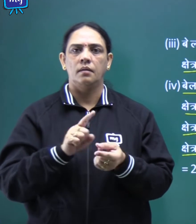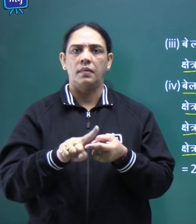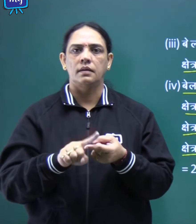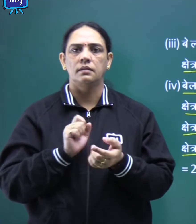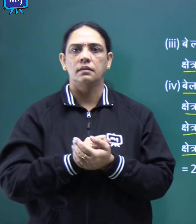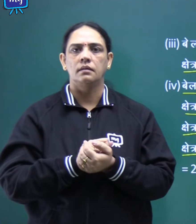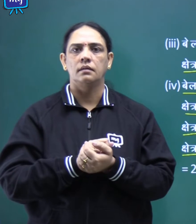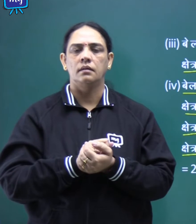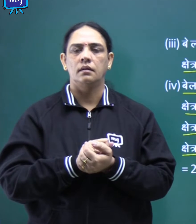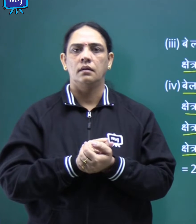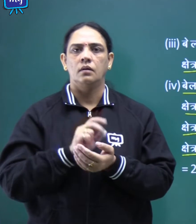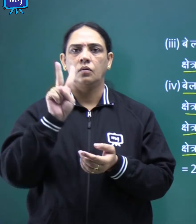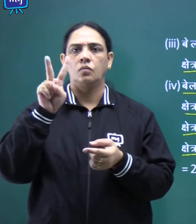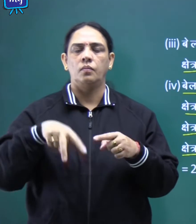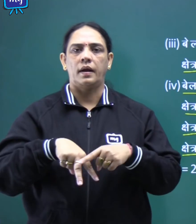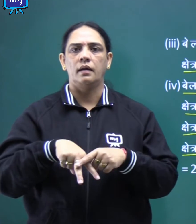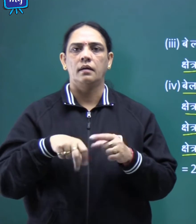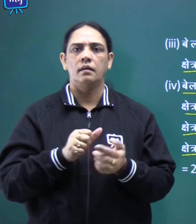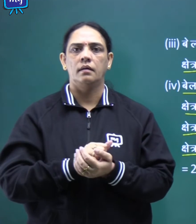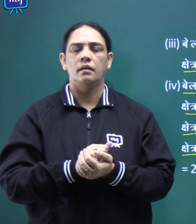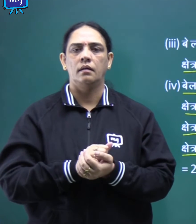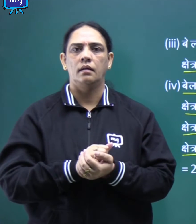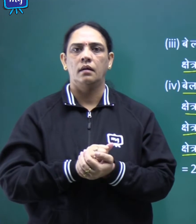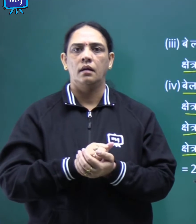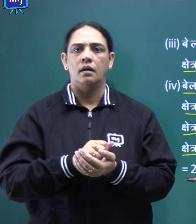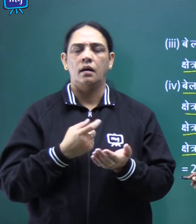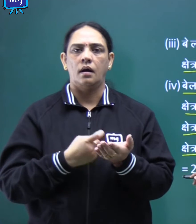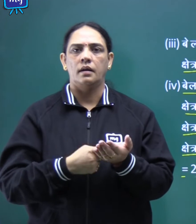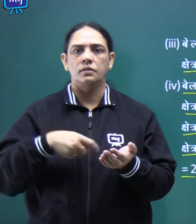प्लस 2 पाई आर स्क्वायर